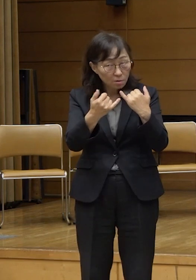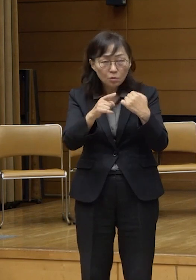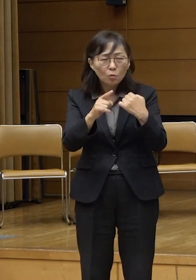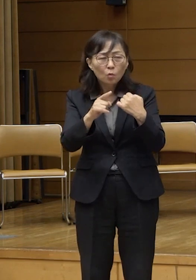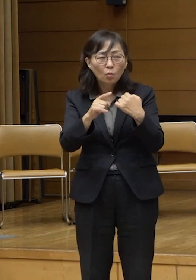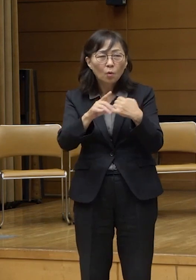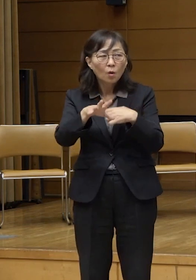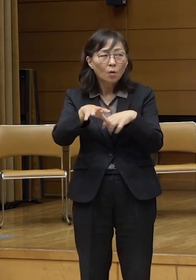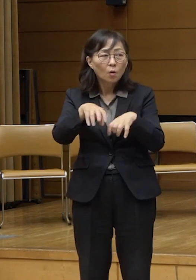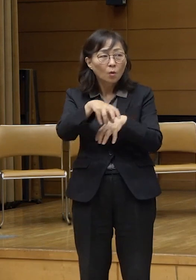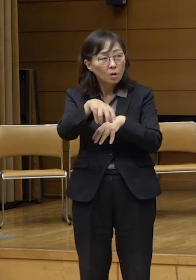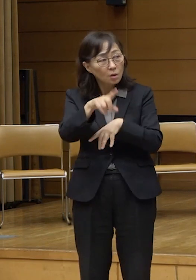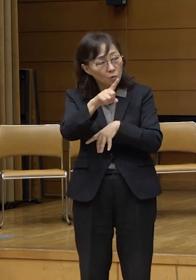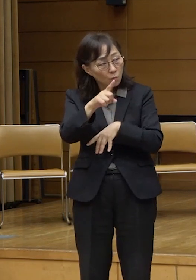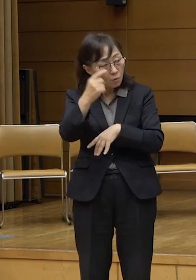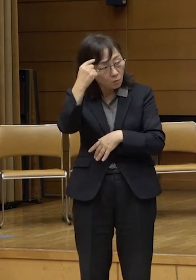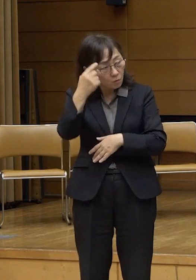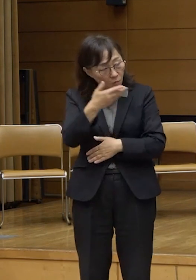みたいなのは何かありますでしょうか。